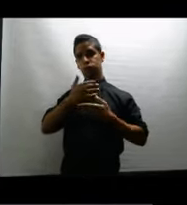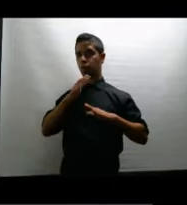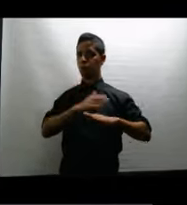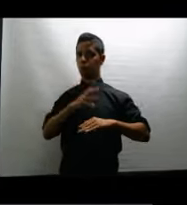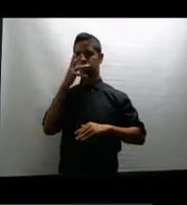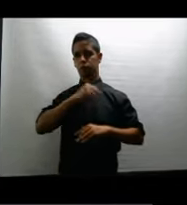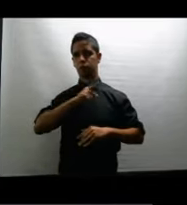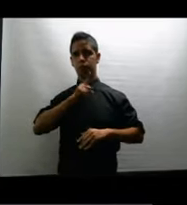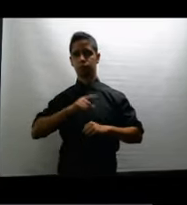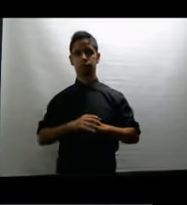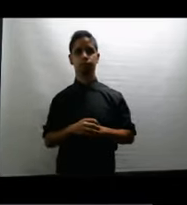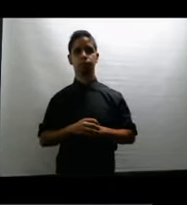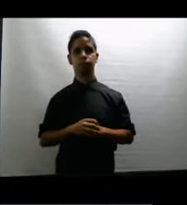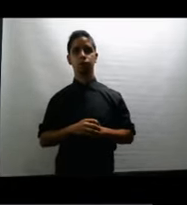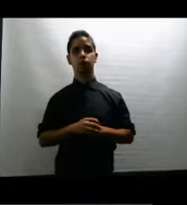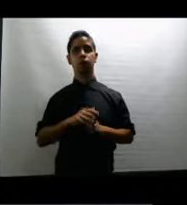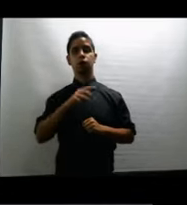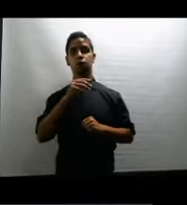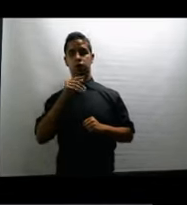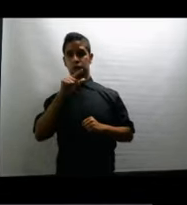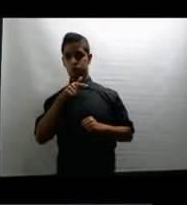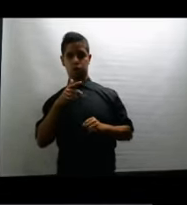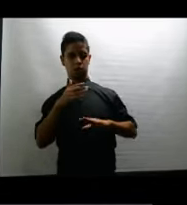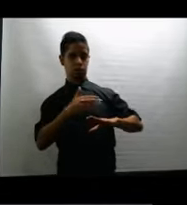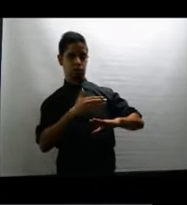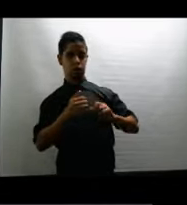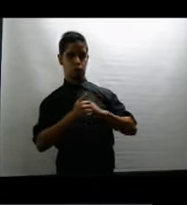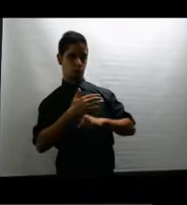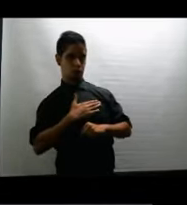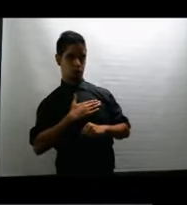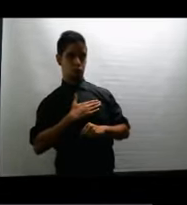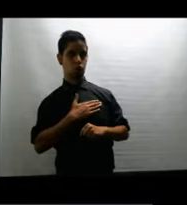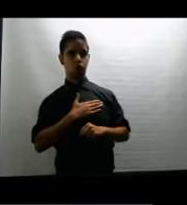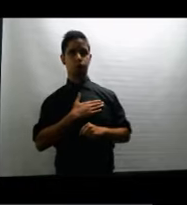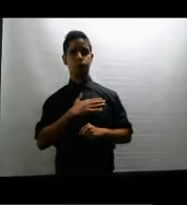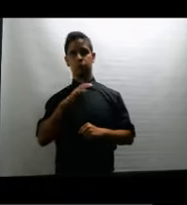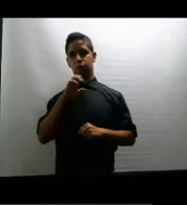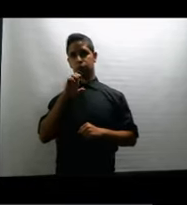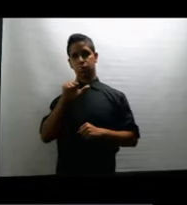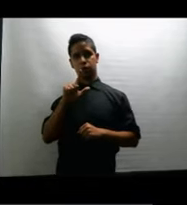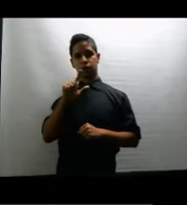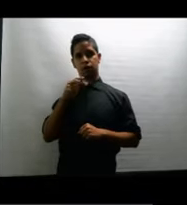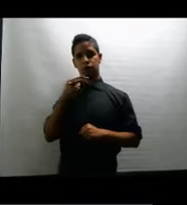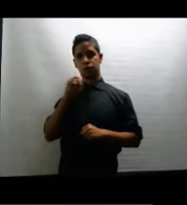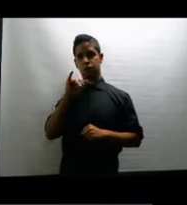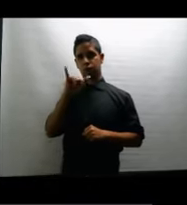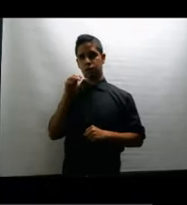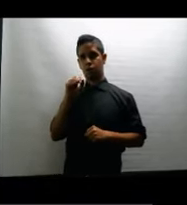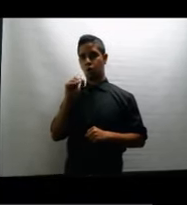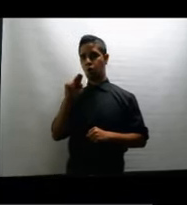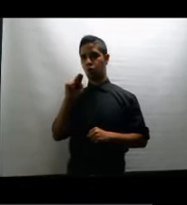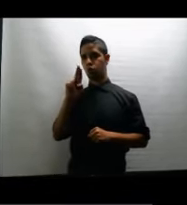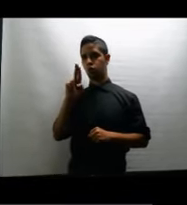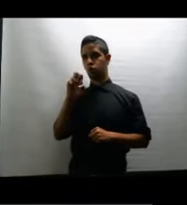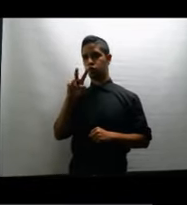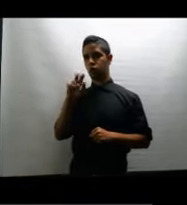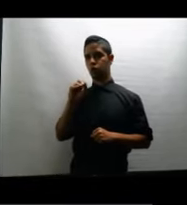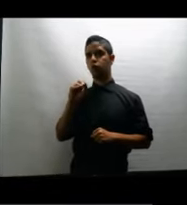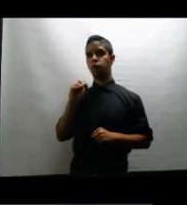preciosa. Y él va a cantar conmigo El Hijo Nuevo, que es una canción mía. Okay. Eso